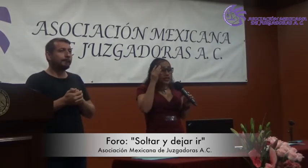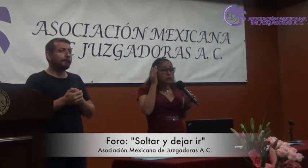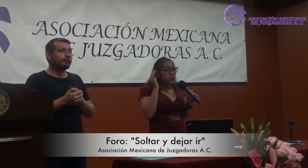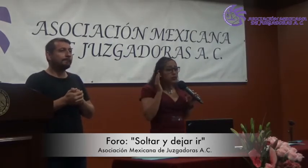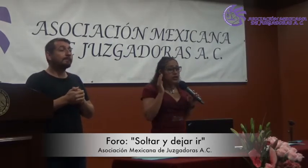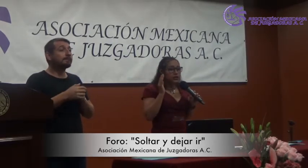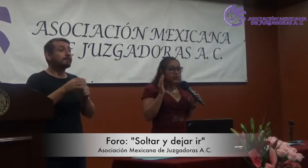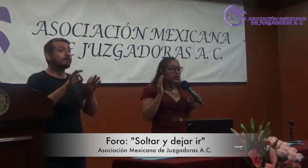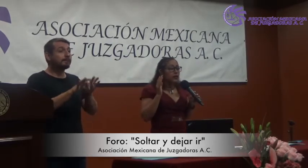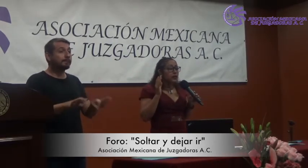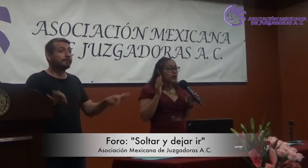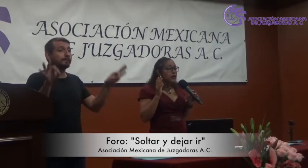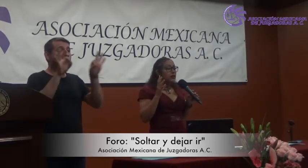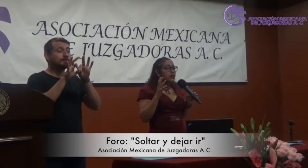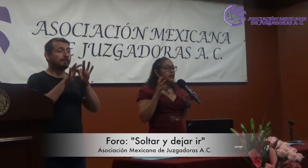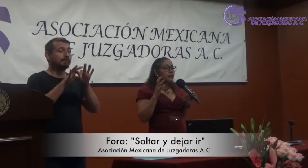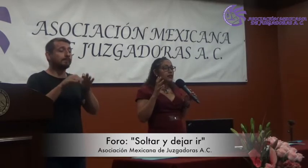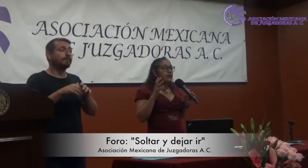Es importante